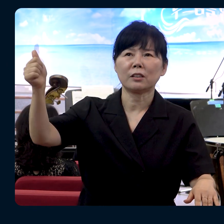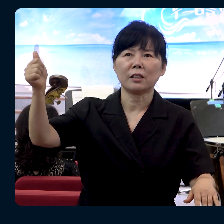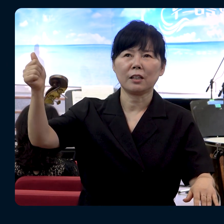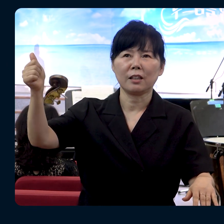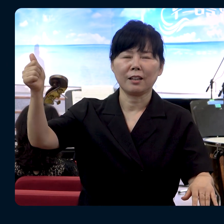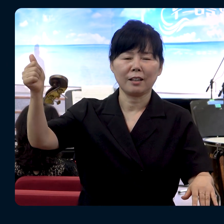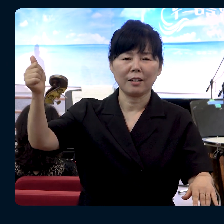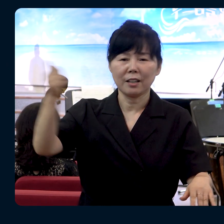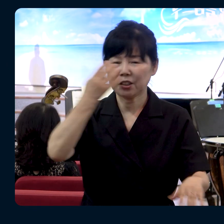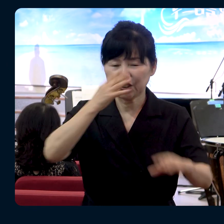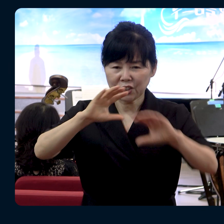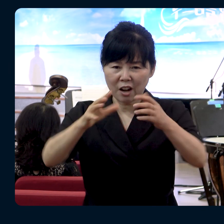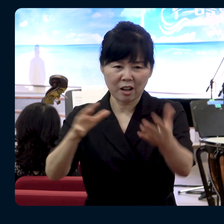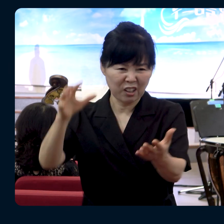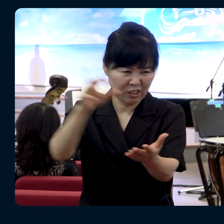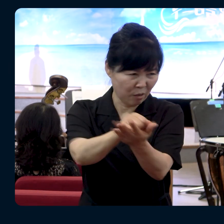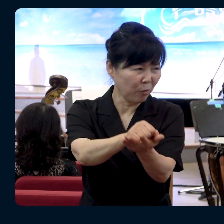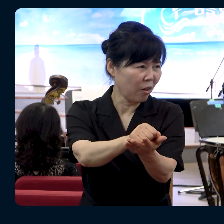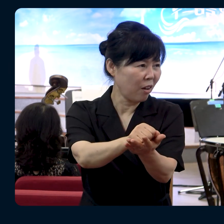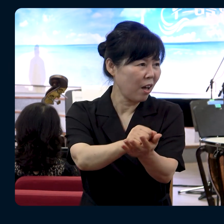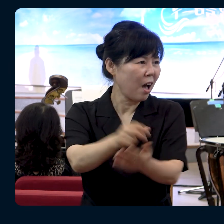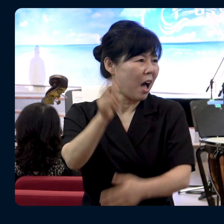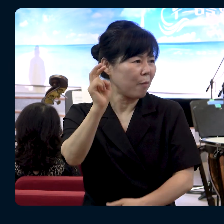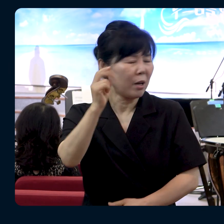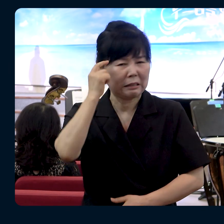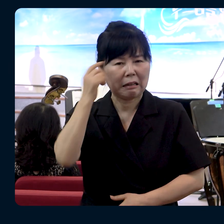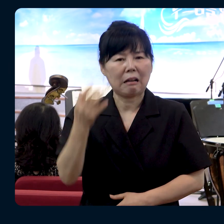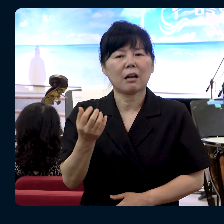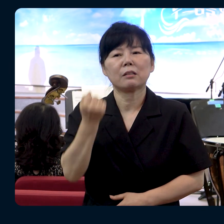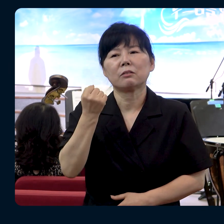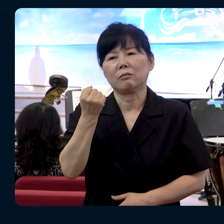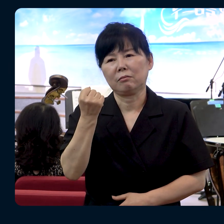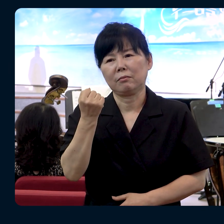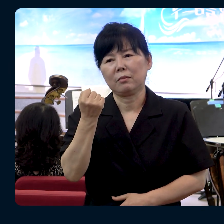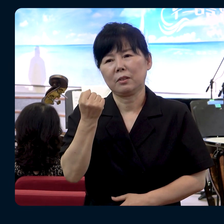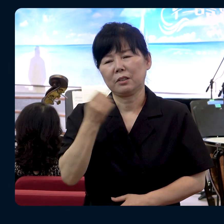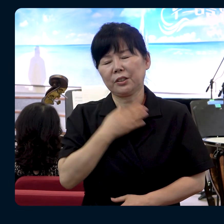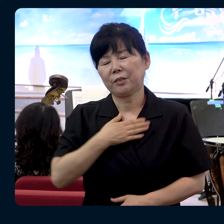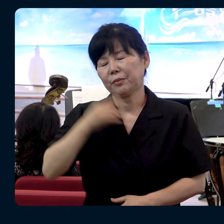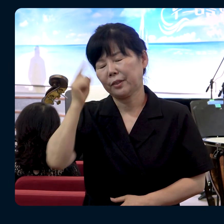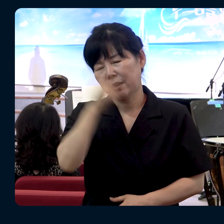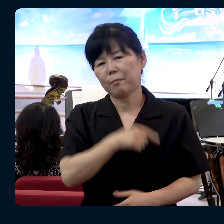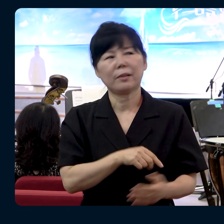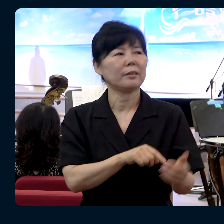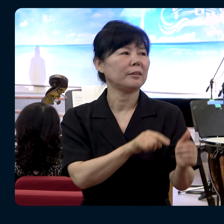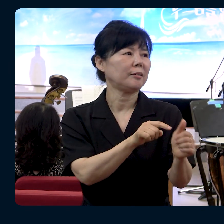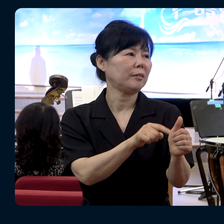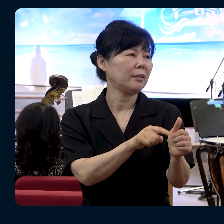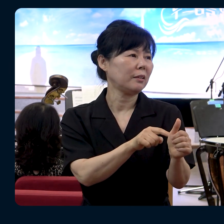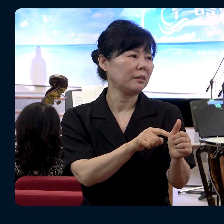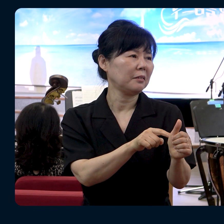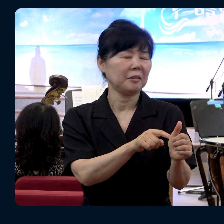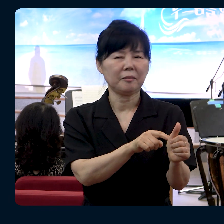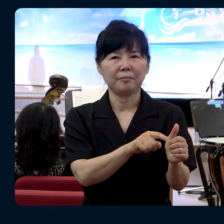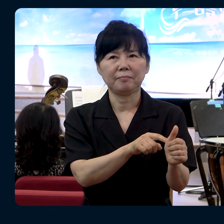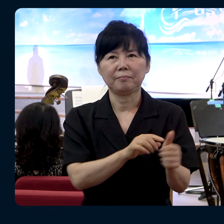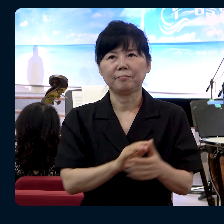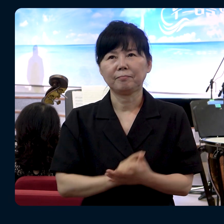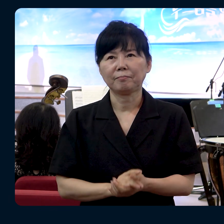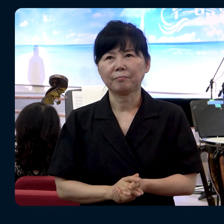나라를 먹게 될 것 같다, 이런 생각을 하게 됩니다. 그리고 혼자 그렇게 판단하고,